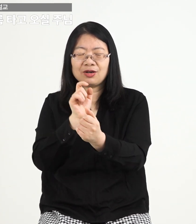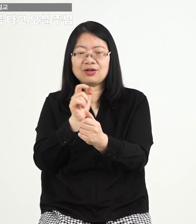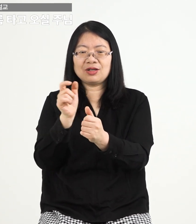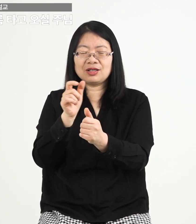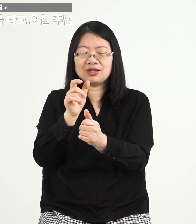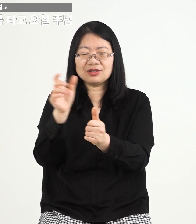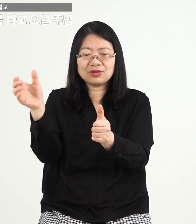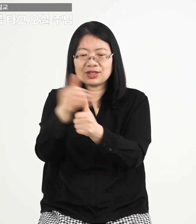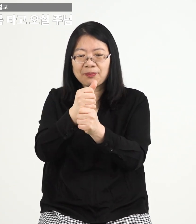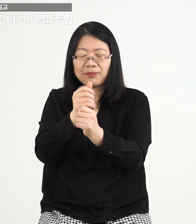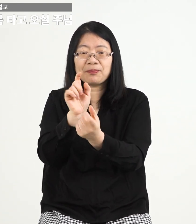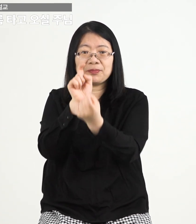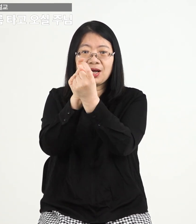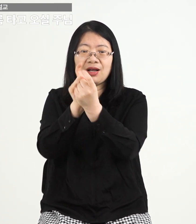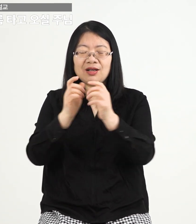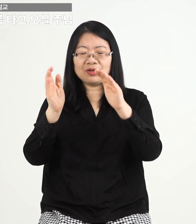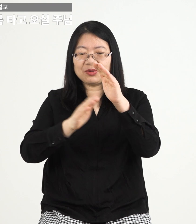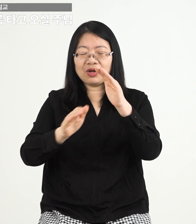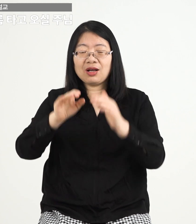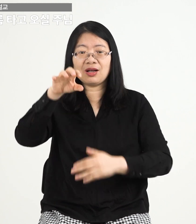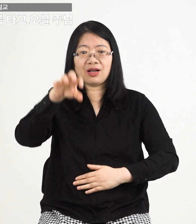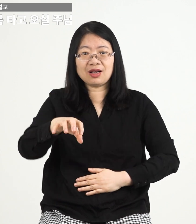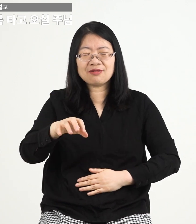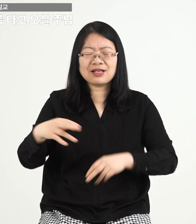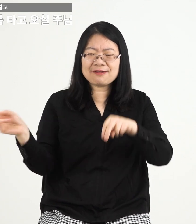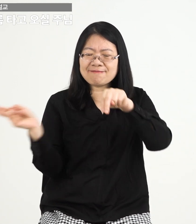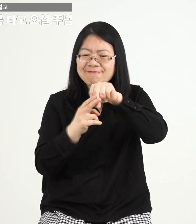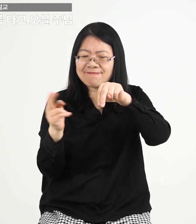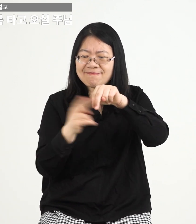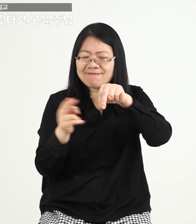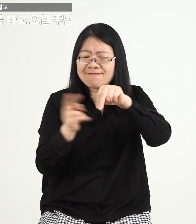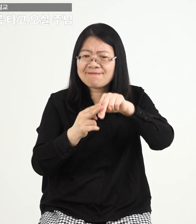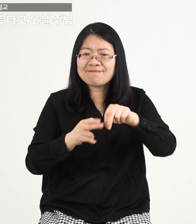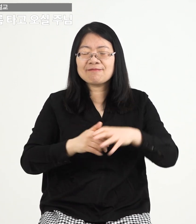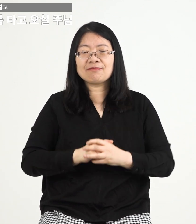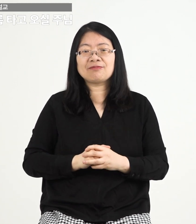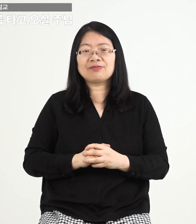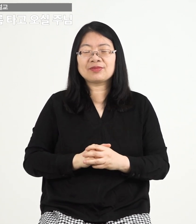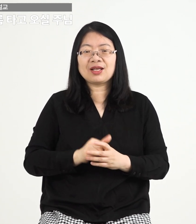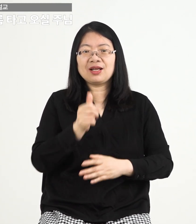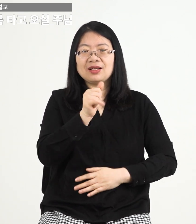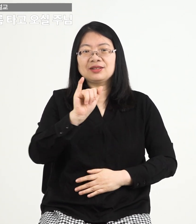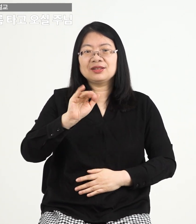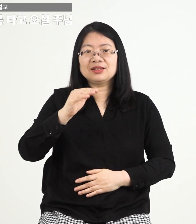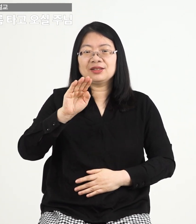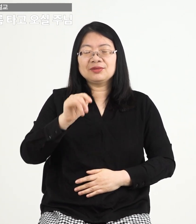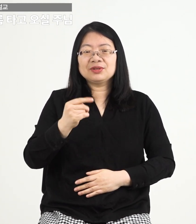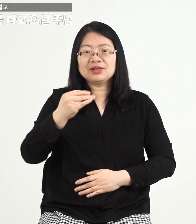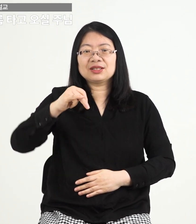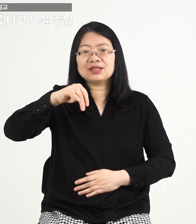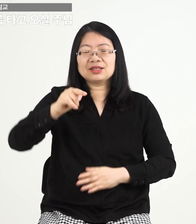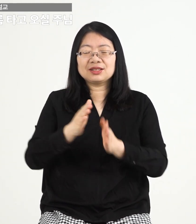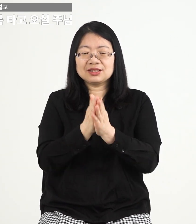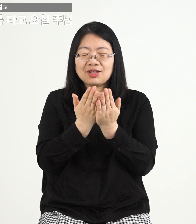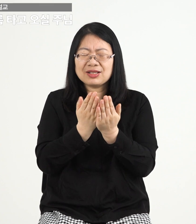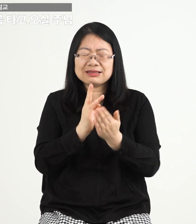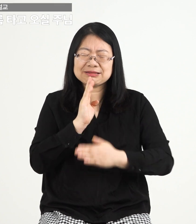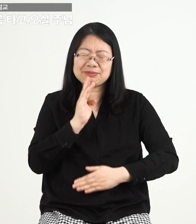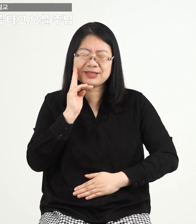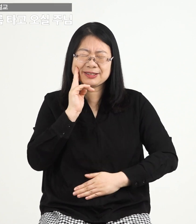돼서 공공연한 장소에서 매질을 당하고 히브리서의 그런 참혹한